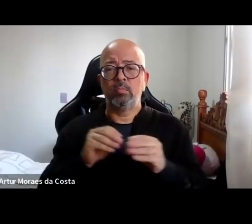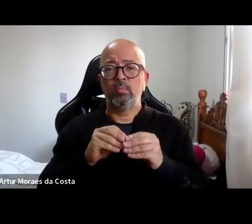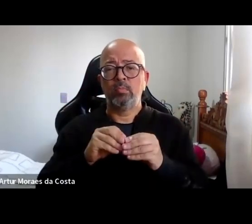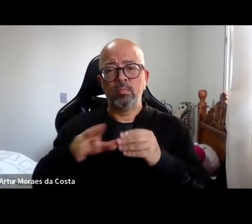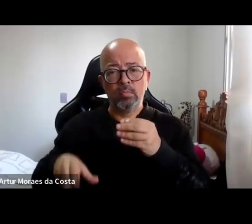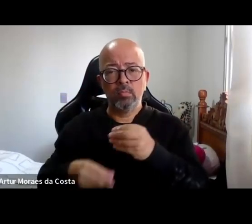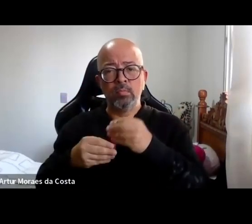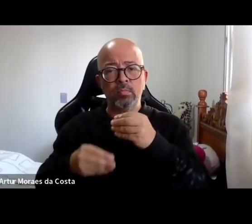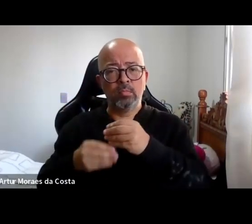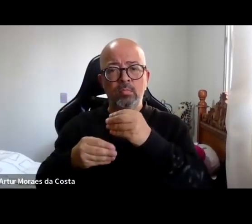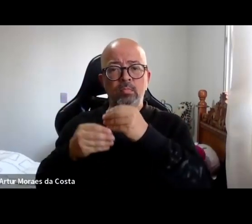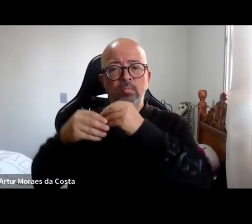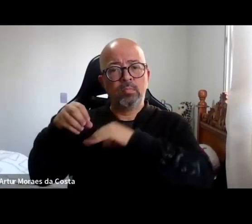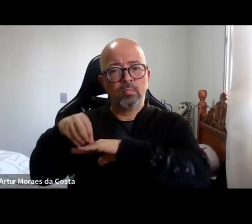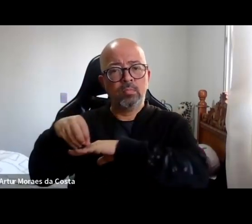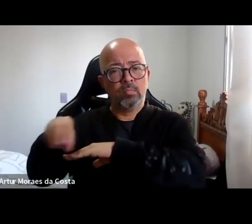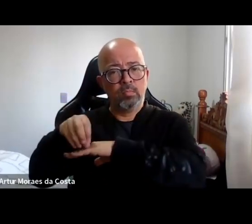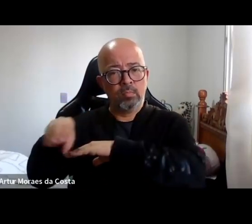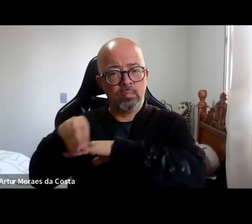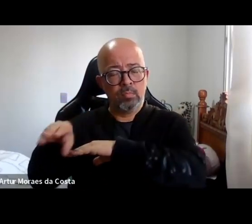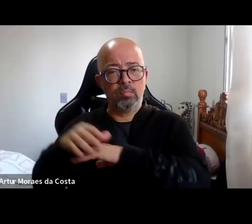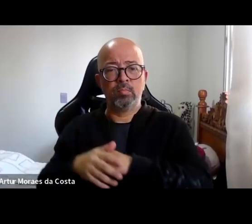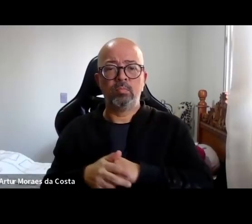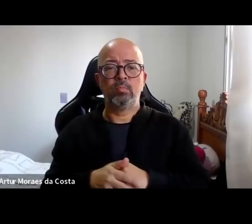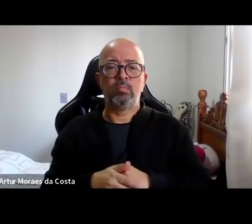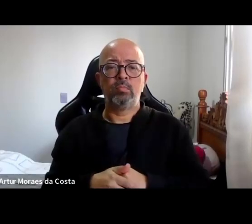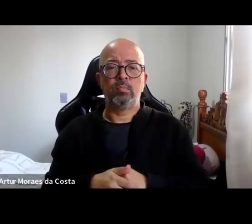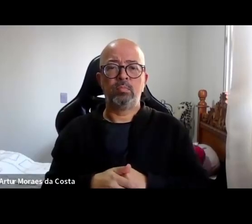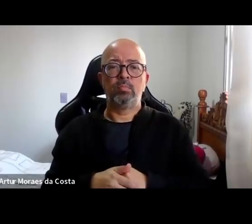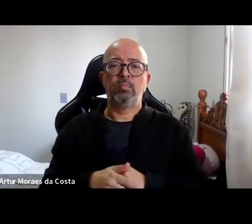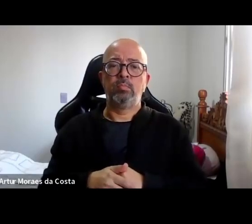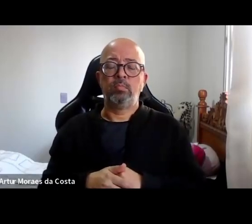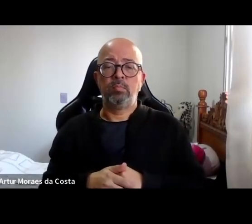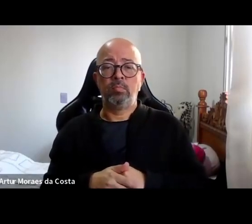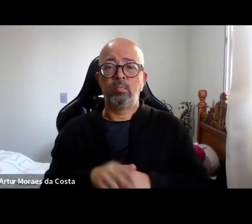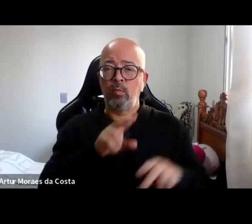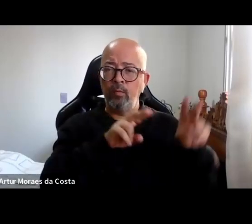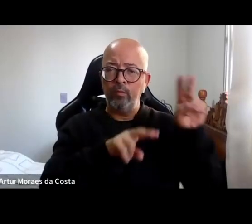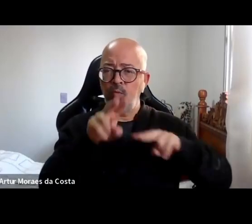y que pueda dejarle a la persona Clara todos esos aspectos no